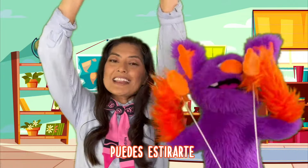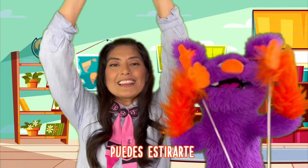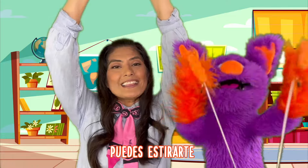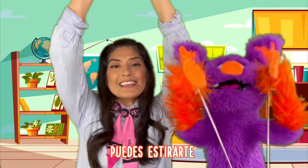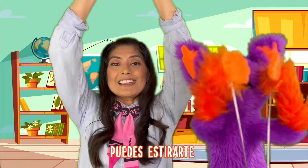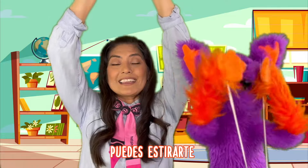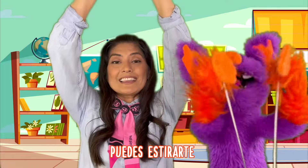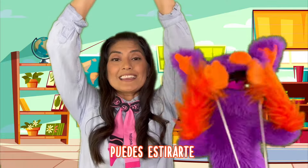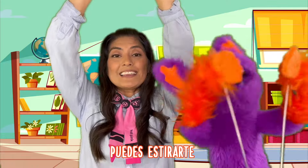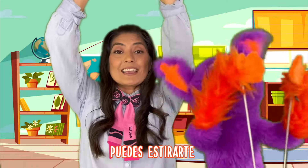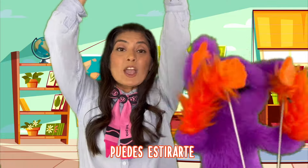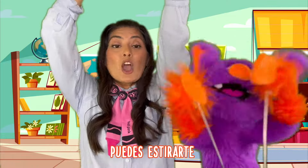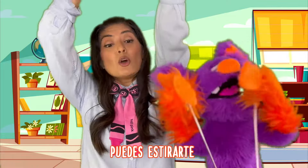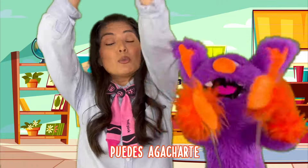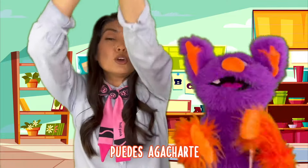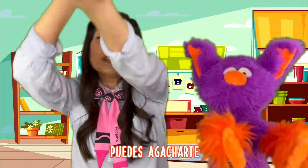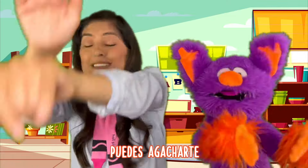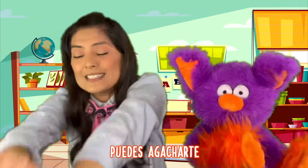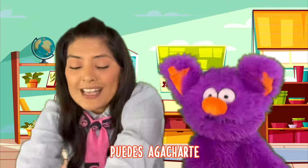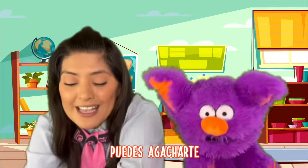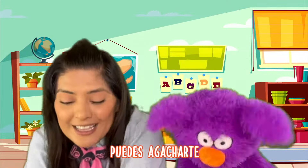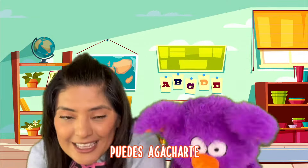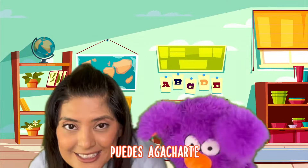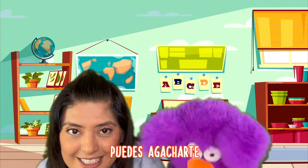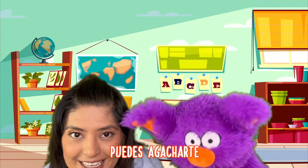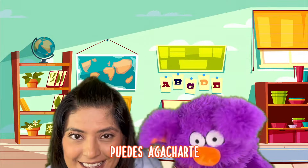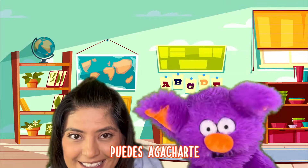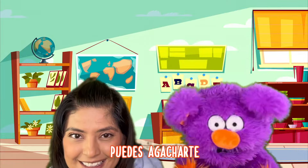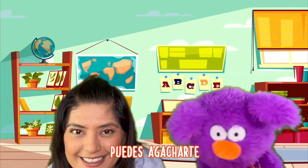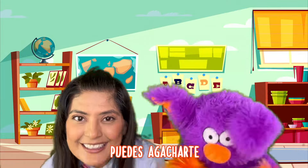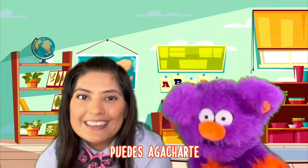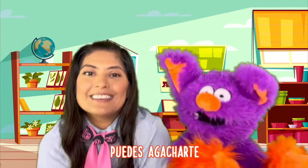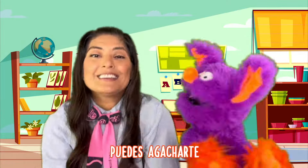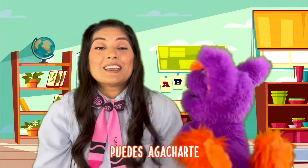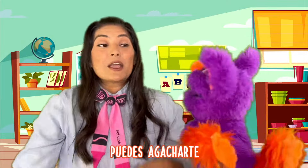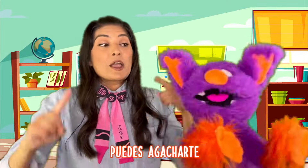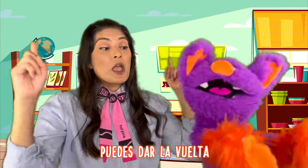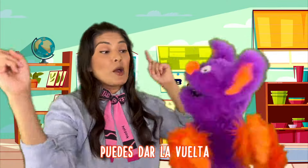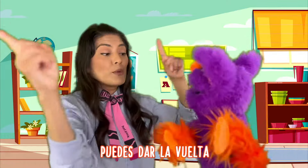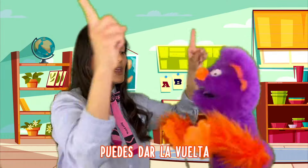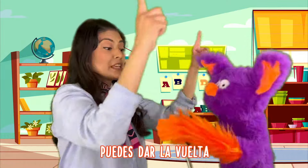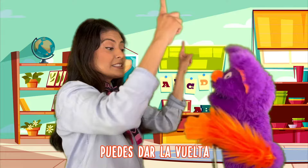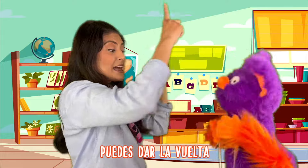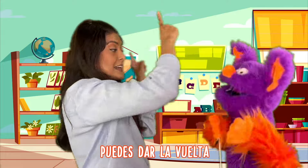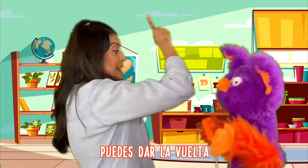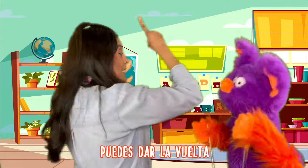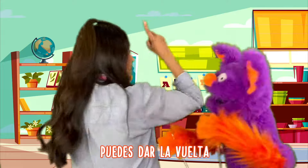estirarte. Puedes agacharte. Puedes dar la